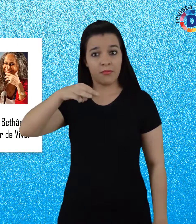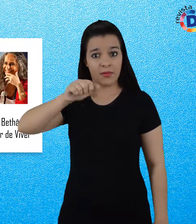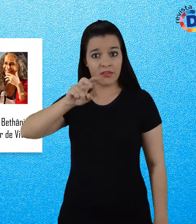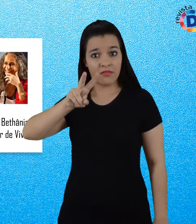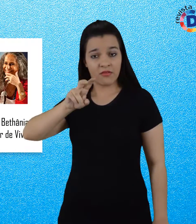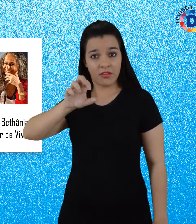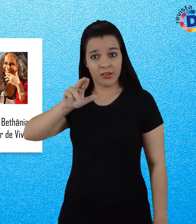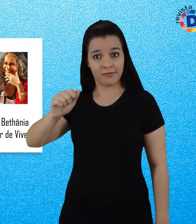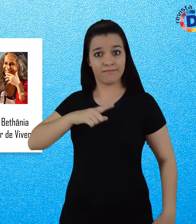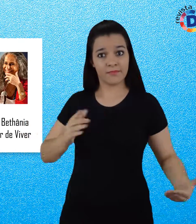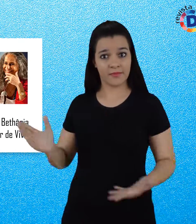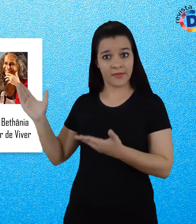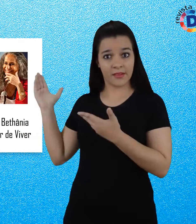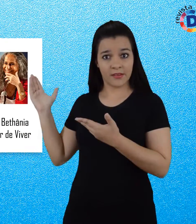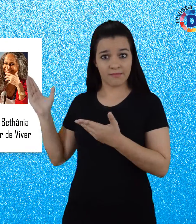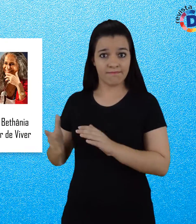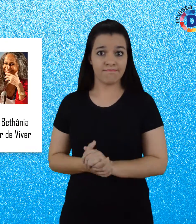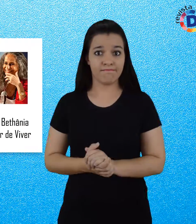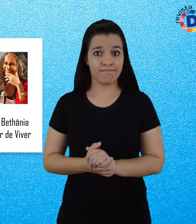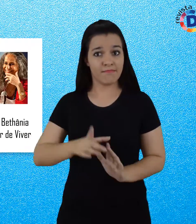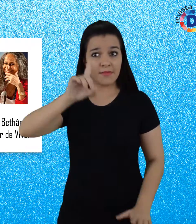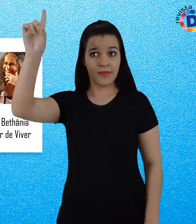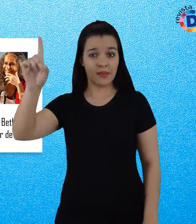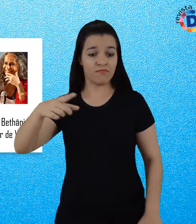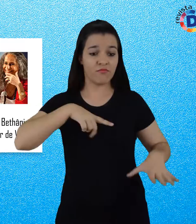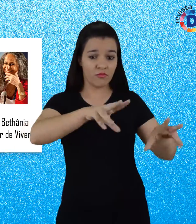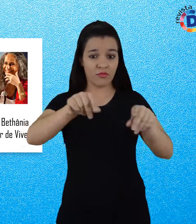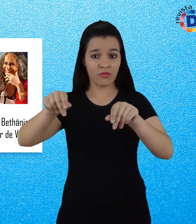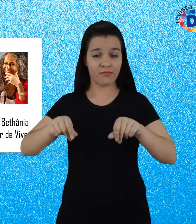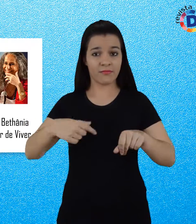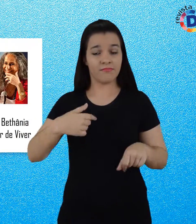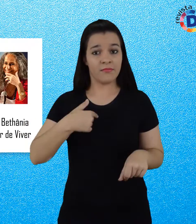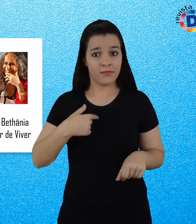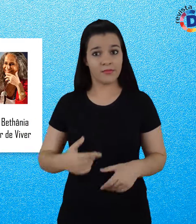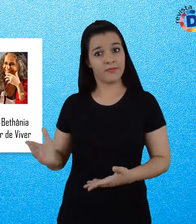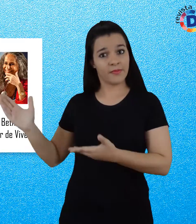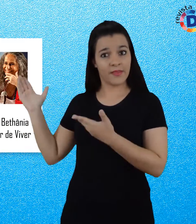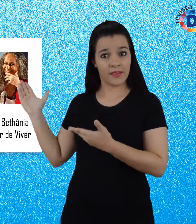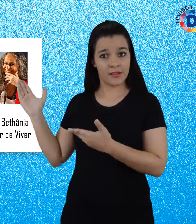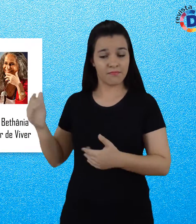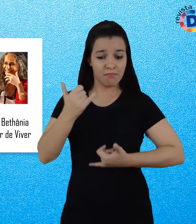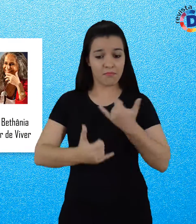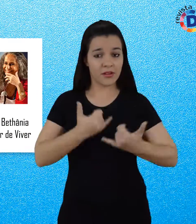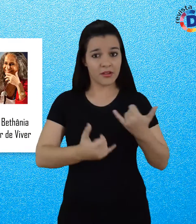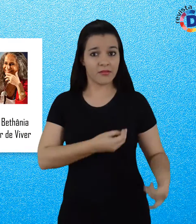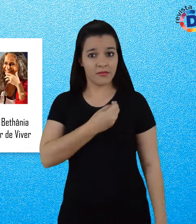de sucessos como Primavera, Tim Maia, Deus e Eu no Sertão, Vitor e Léo, Brincar de